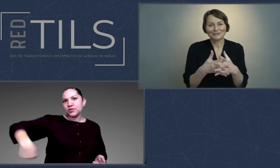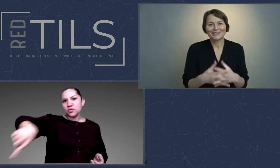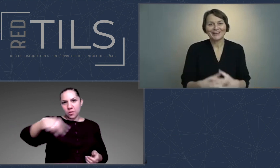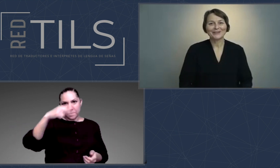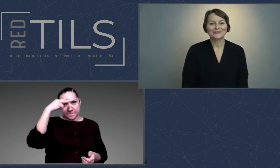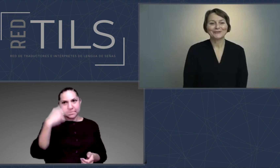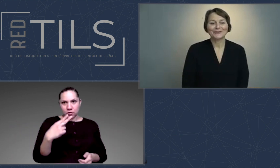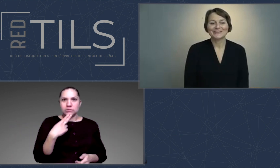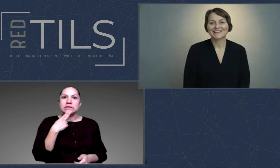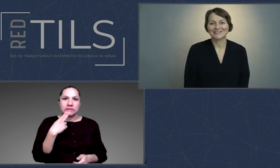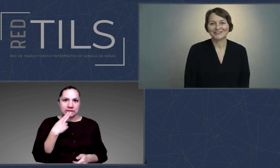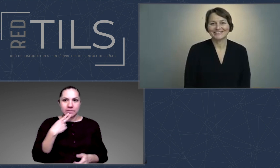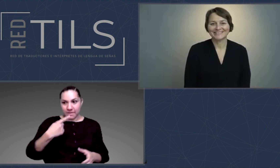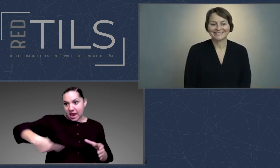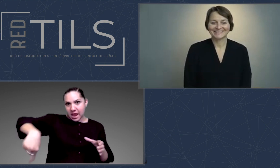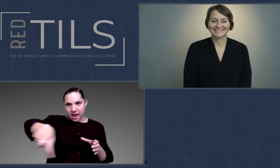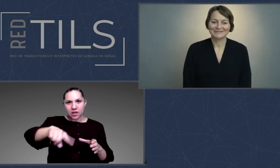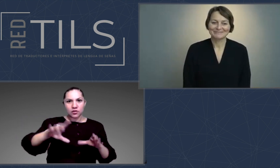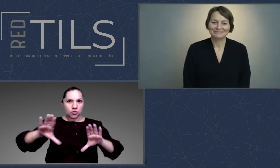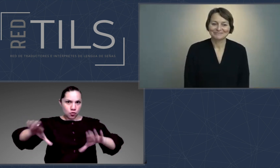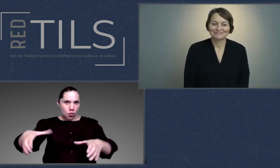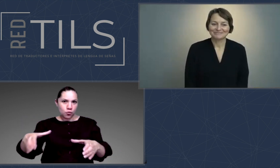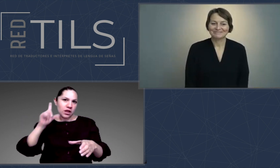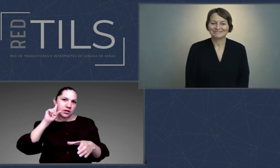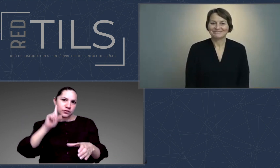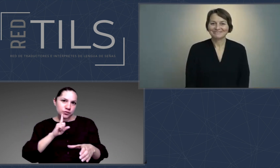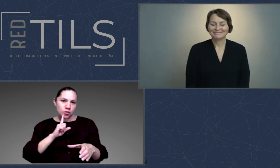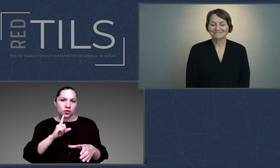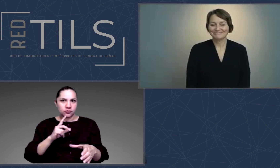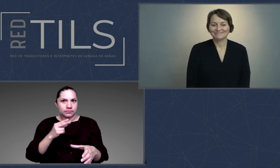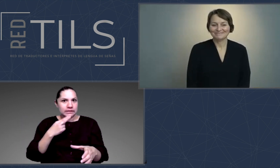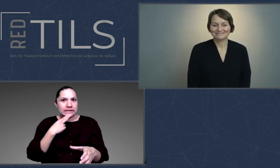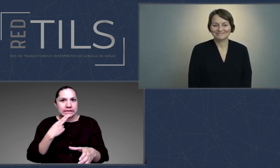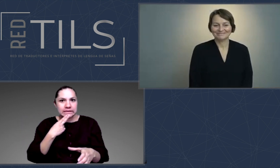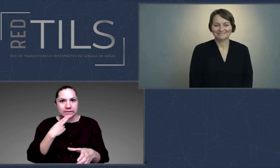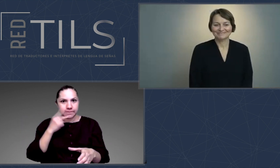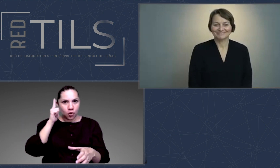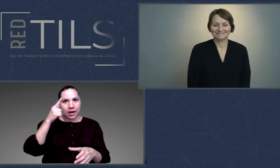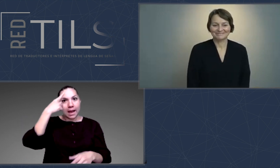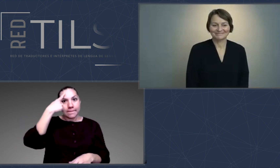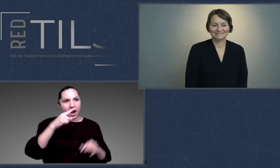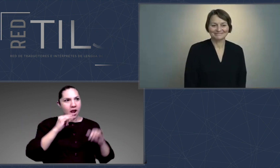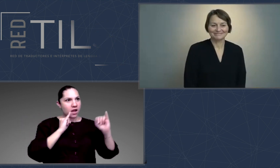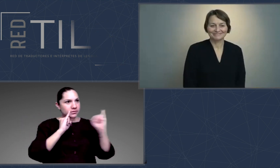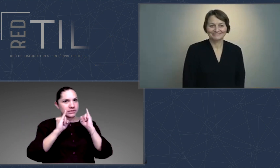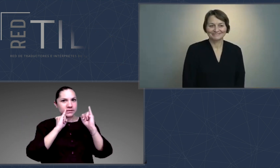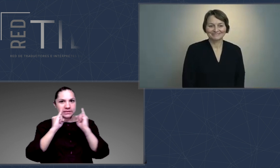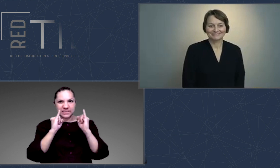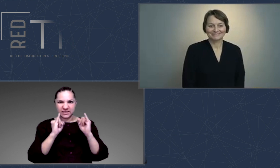mucho acceso a través de interpretación de lengua de señas de calidad. Muchas gracias por su atención.